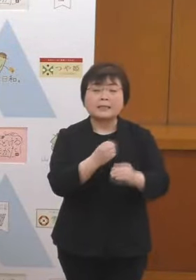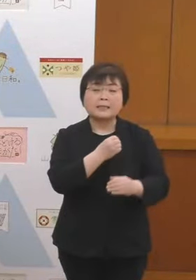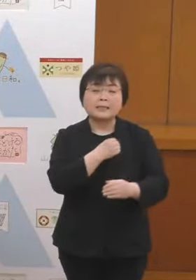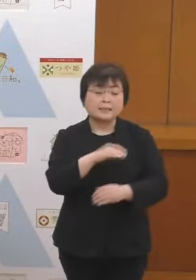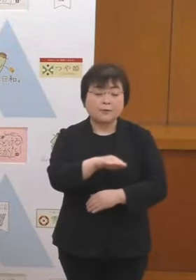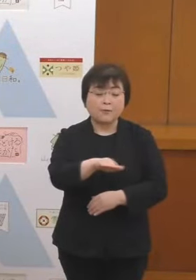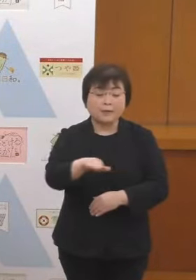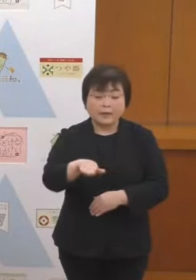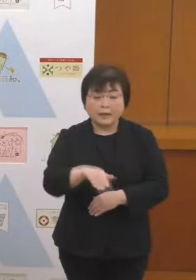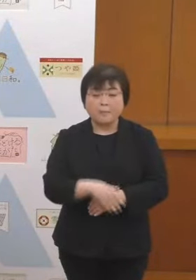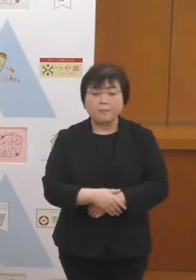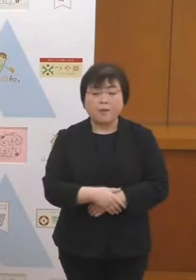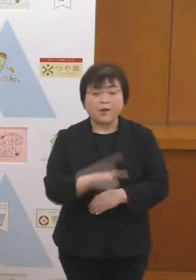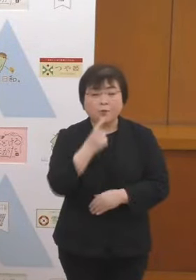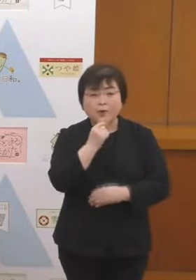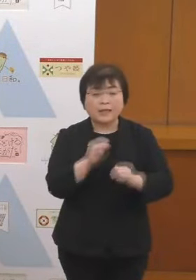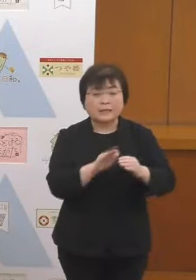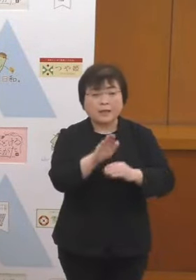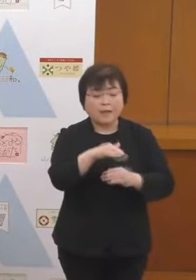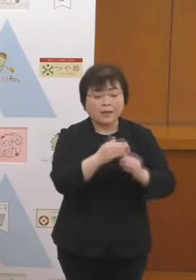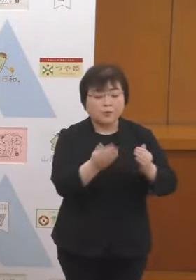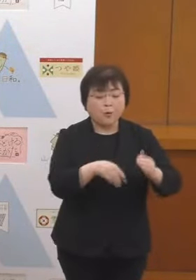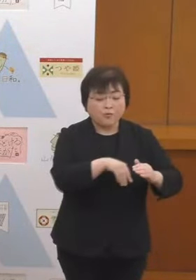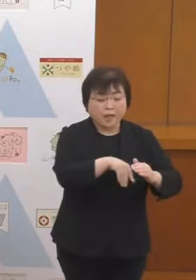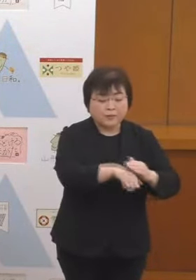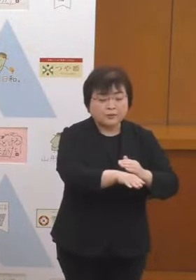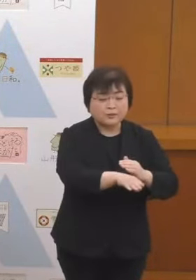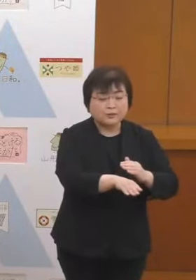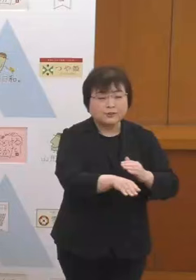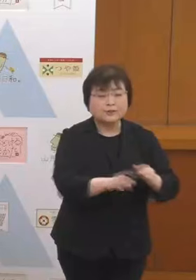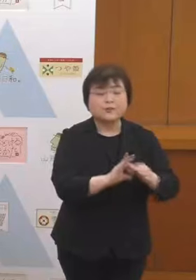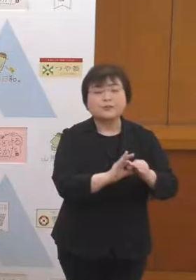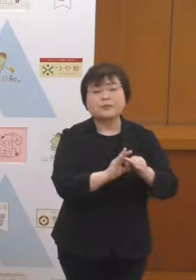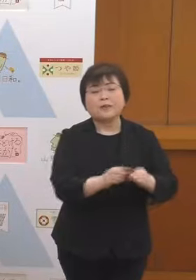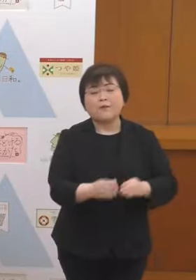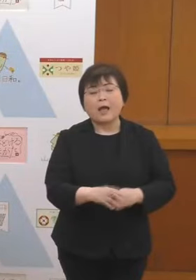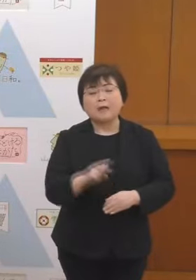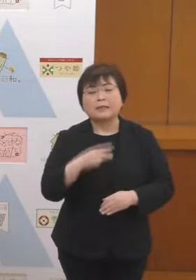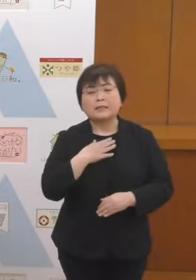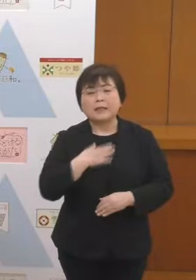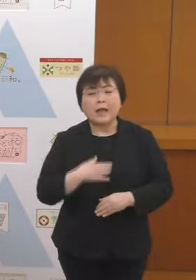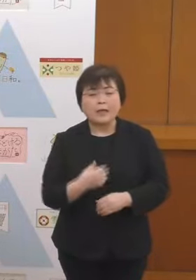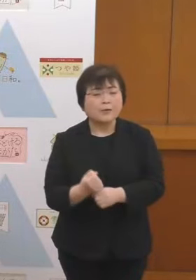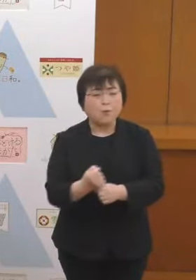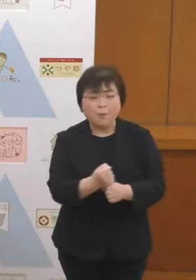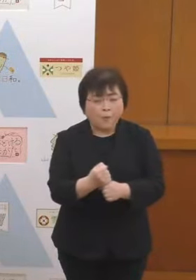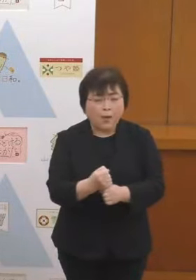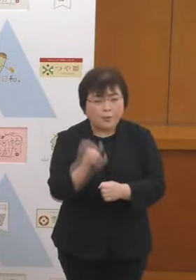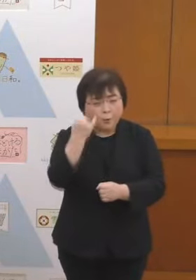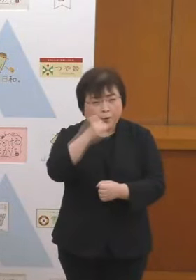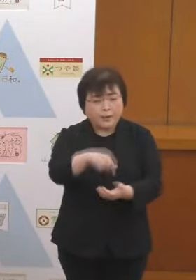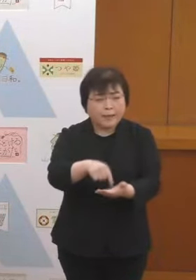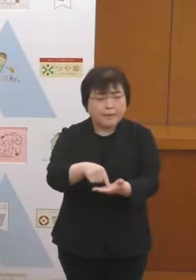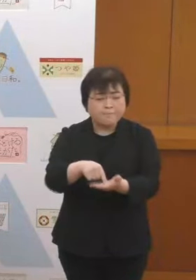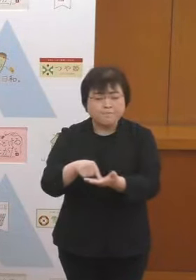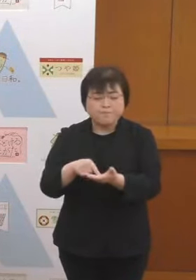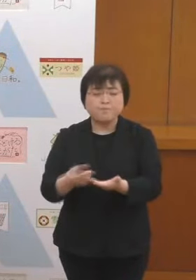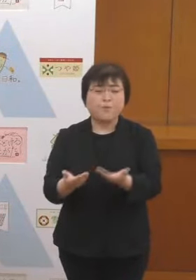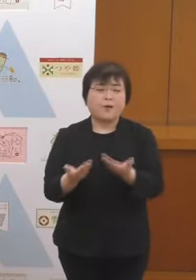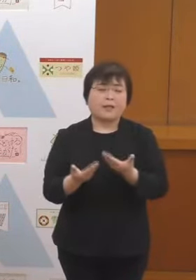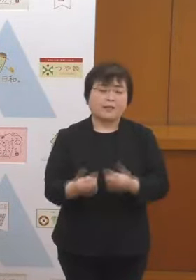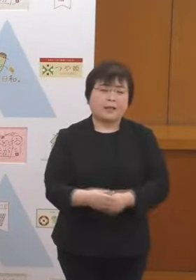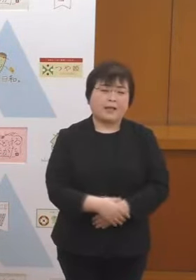も米沢トンネル整備の異義についてえのご理解また応援のご意見も頂戴し